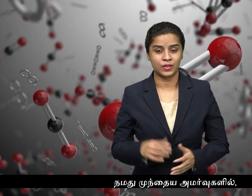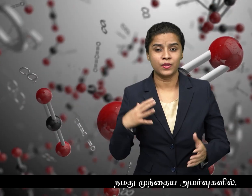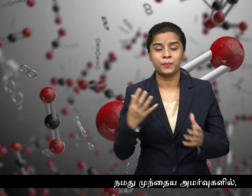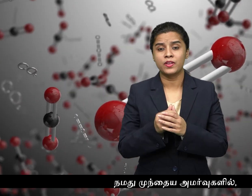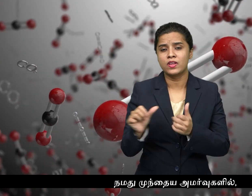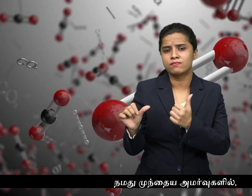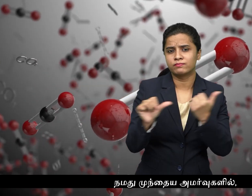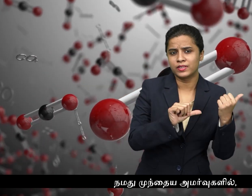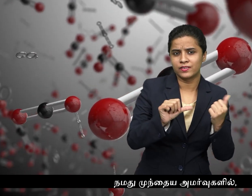நமது முந்தைய அமர்வுகளில்